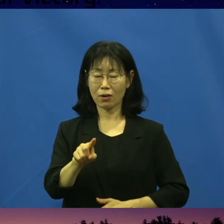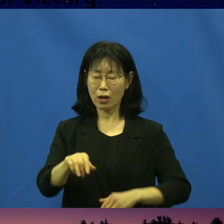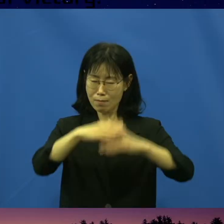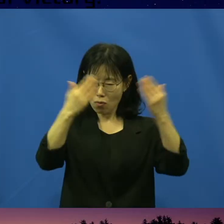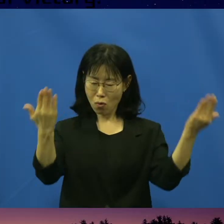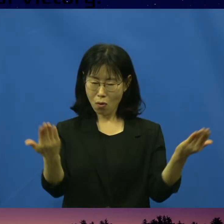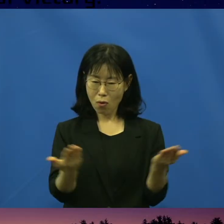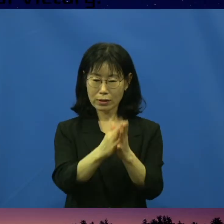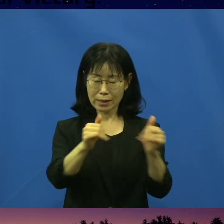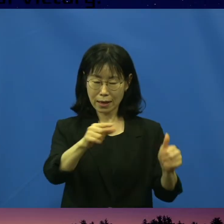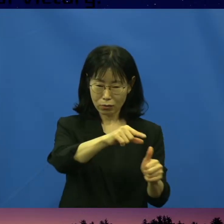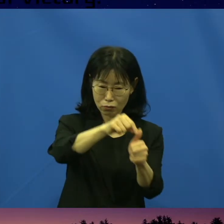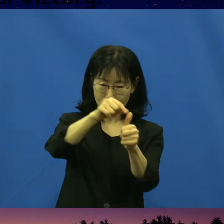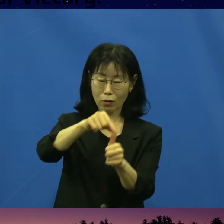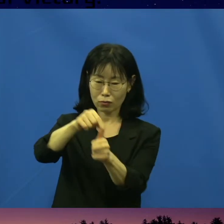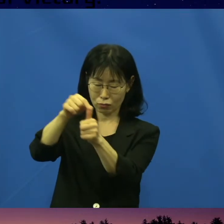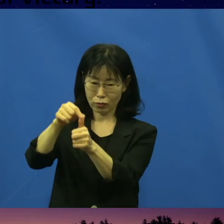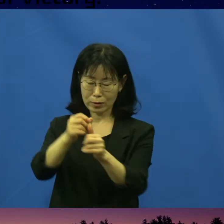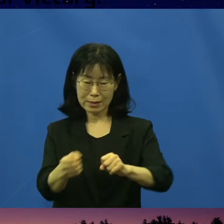확신, 이 믿음을 갖고 있어요.